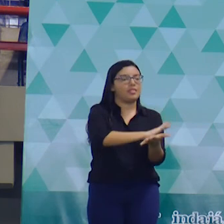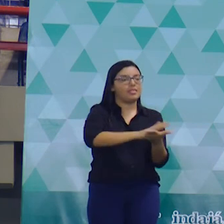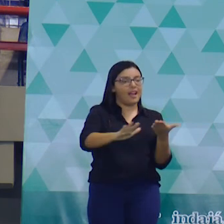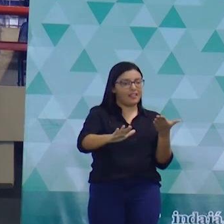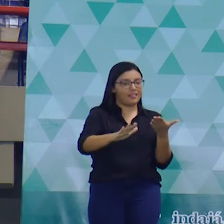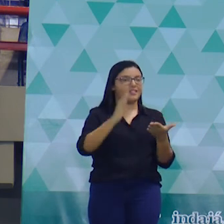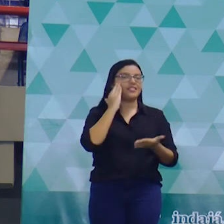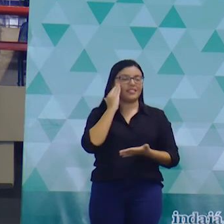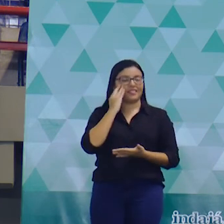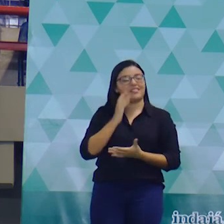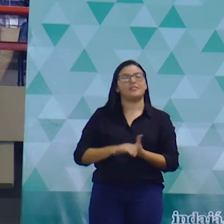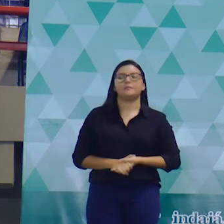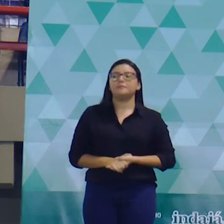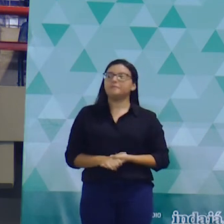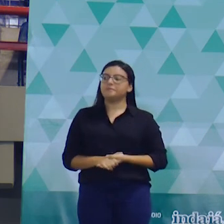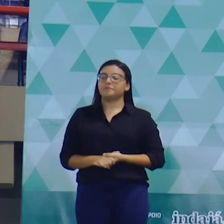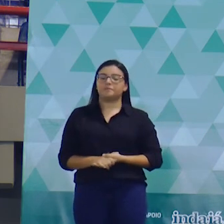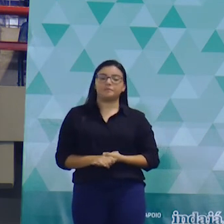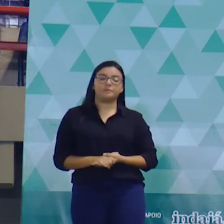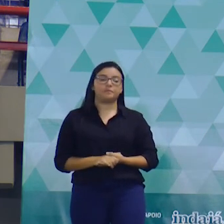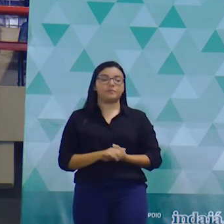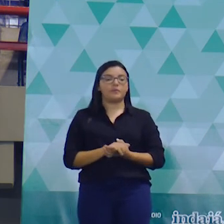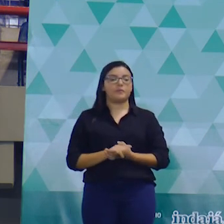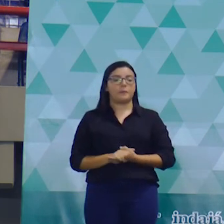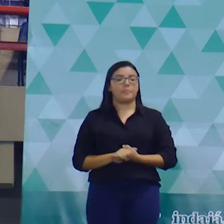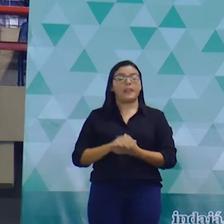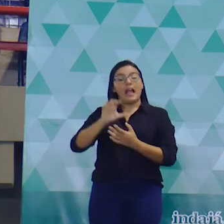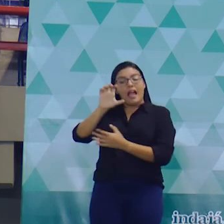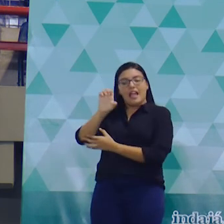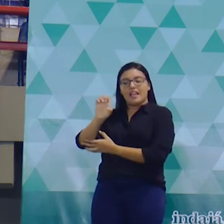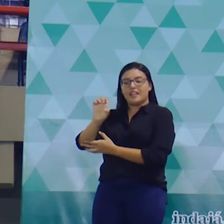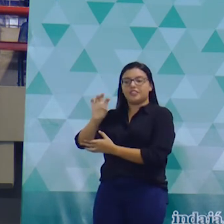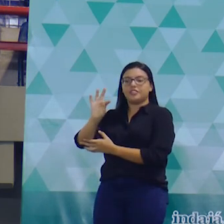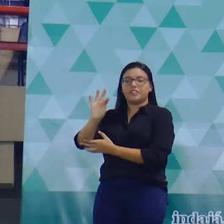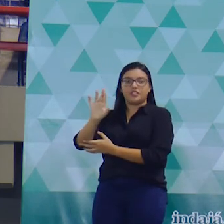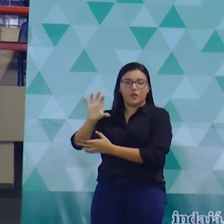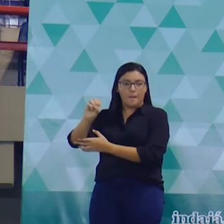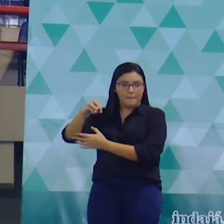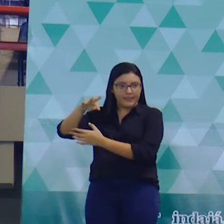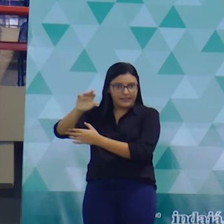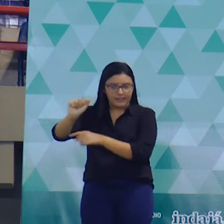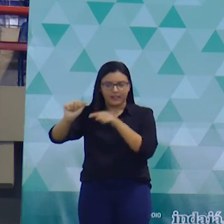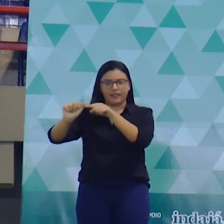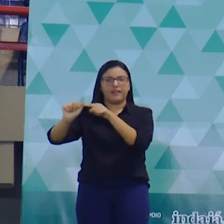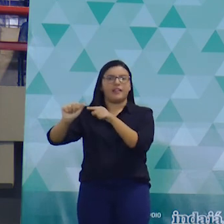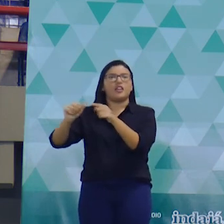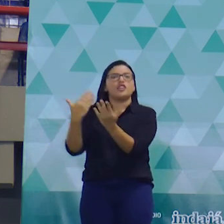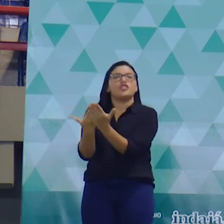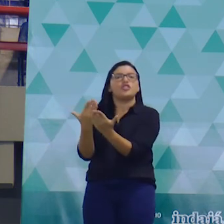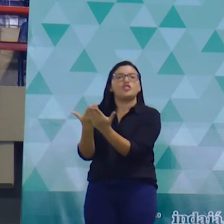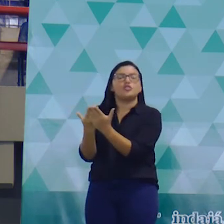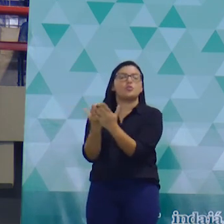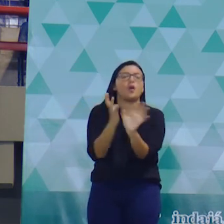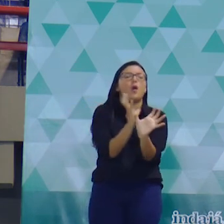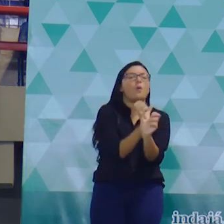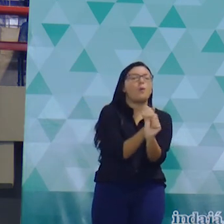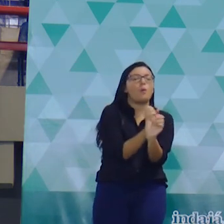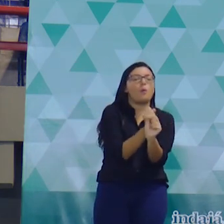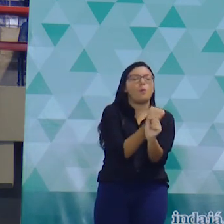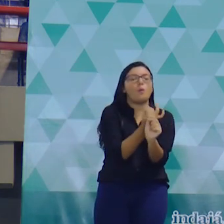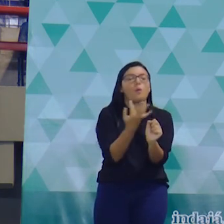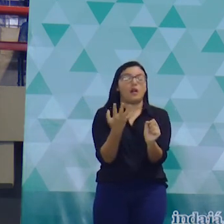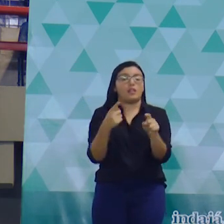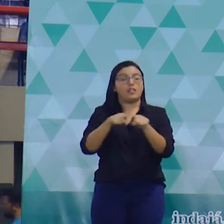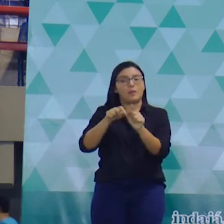estuda? Ela estuda as quantidades que são consumidas e as quantidades que vão ser